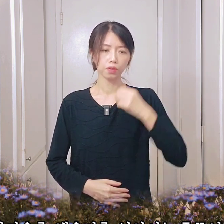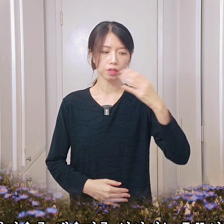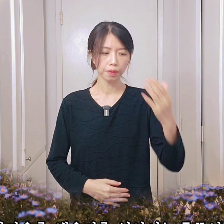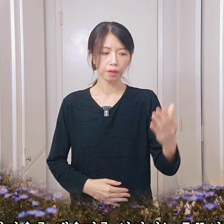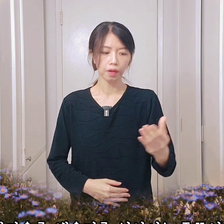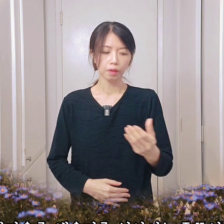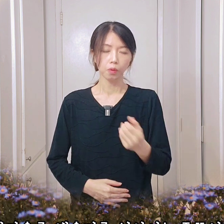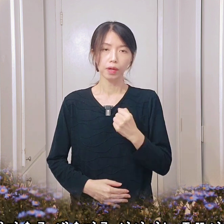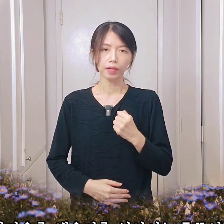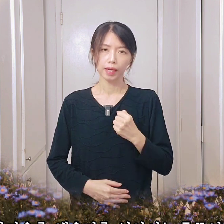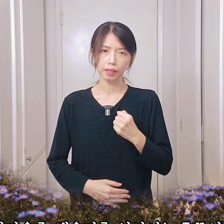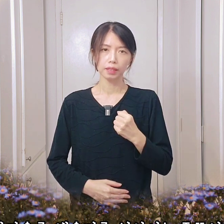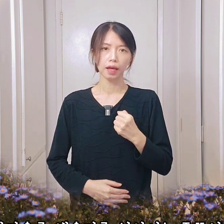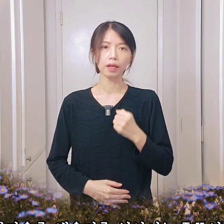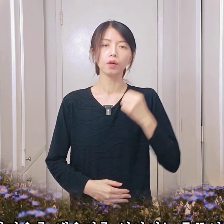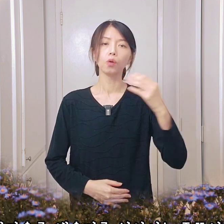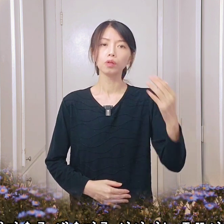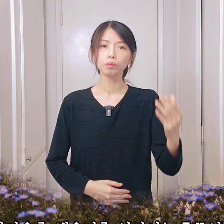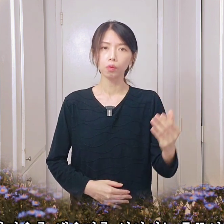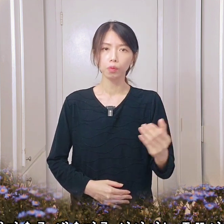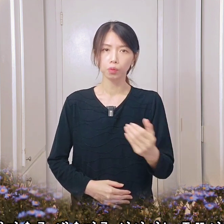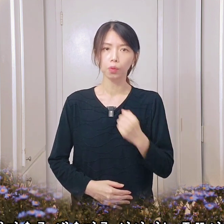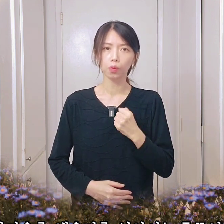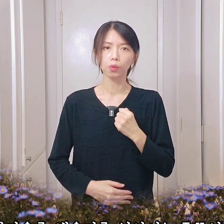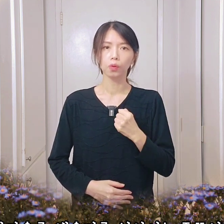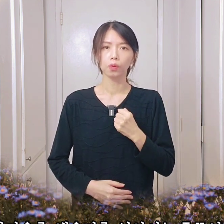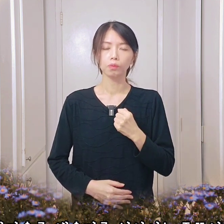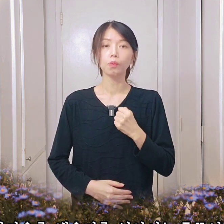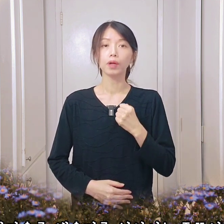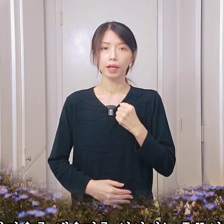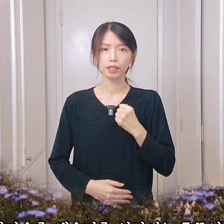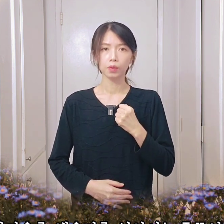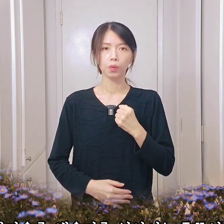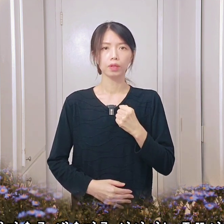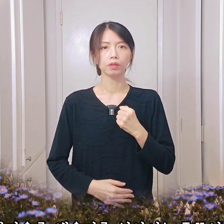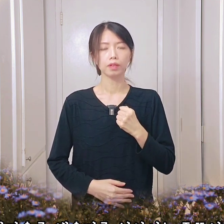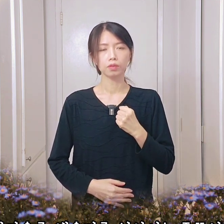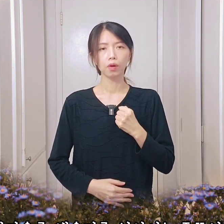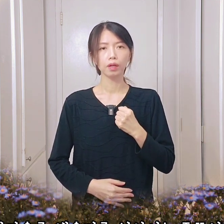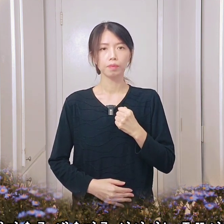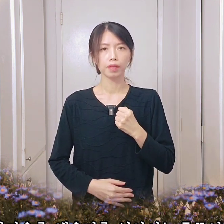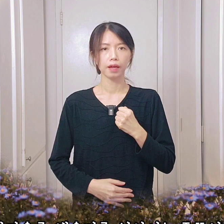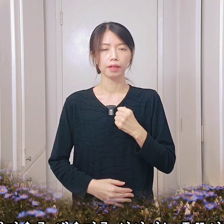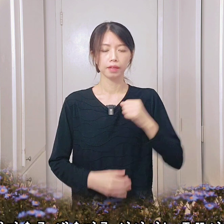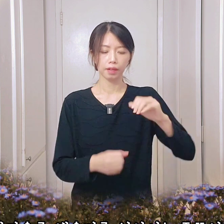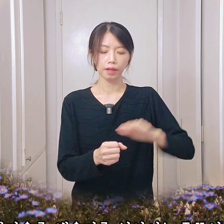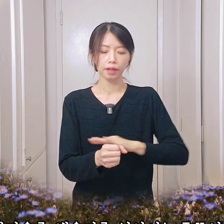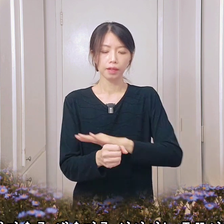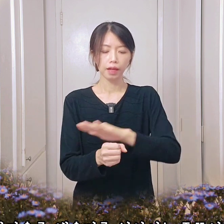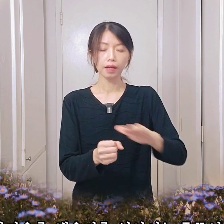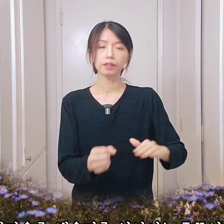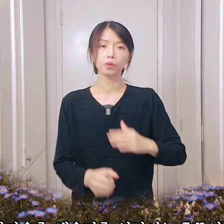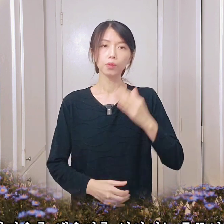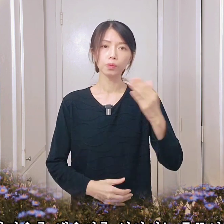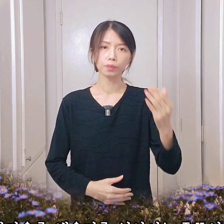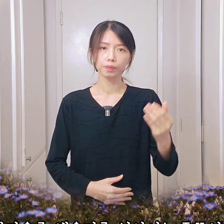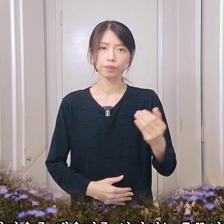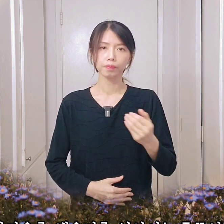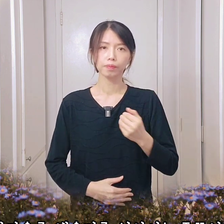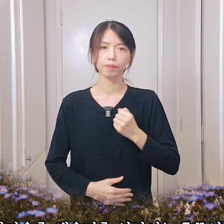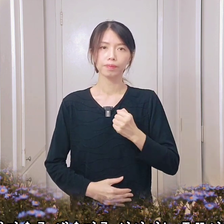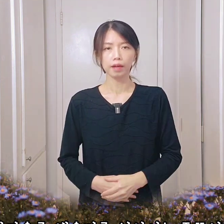주먹을 쥐어주시면 뭔가를 가지다 혹은 뭐뭐로, 몸을 가지고 이런 뜻의 수어가 됩니다.